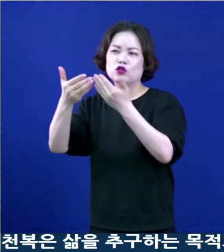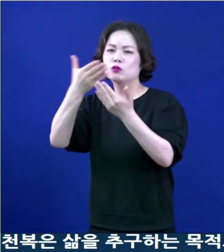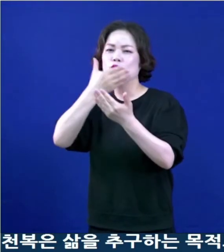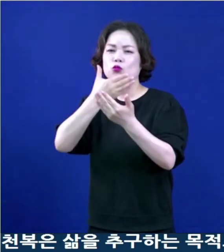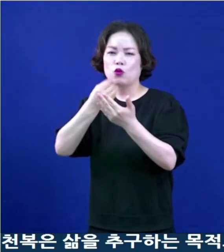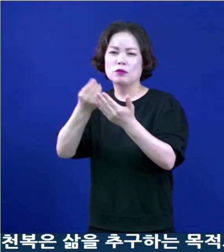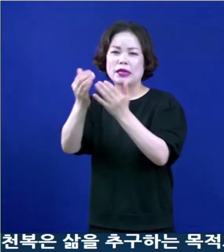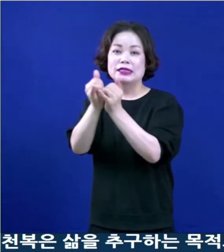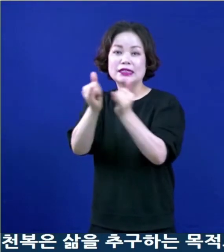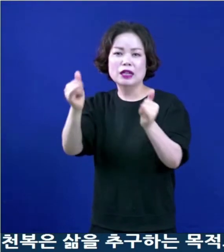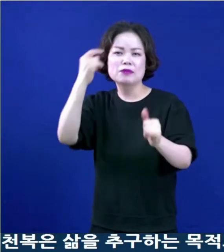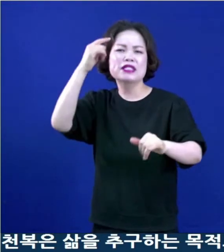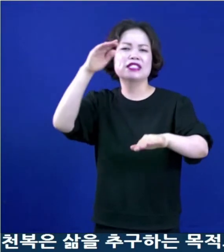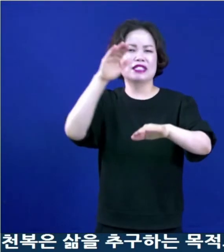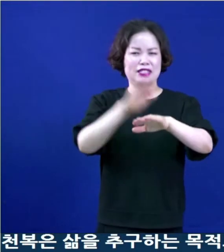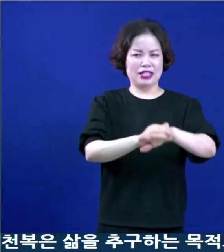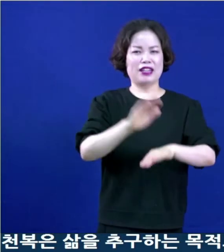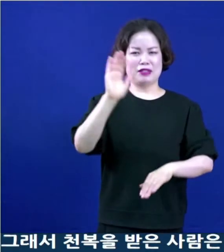지혜로워집니다.